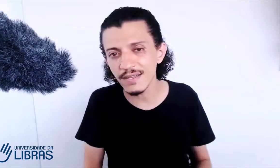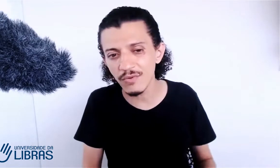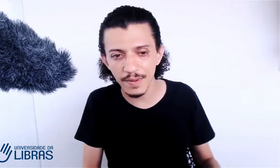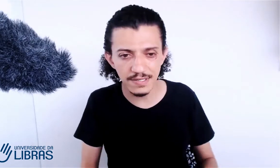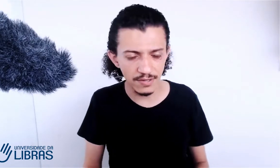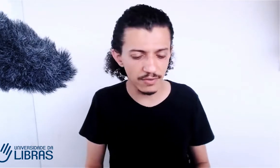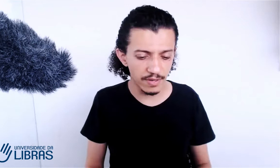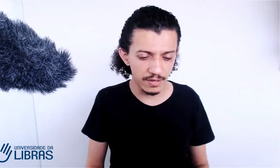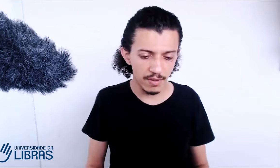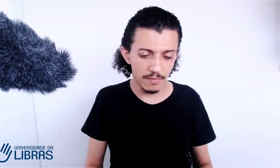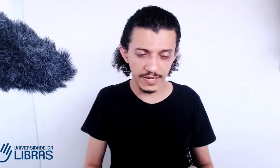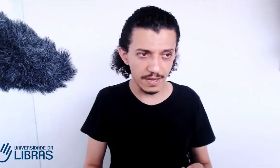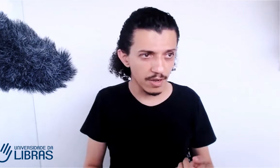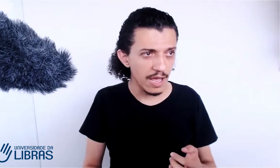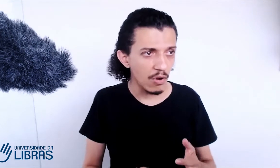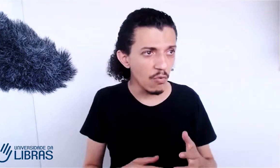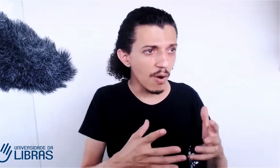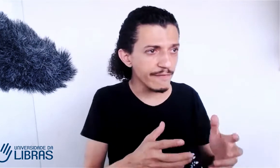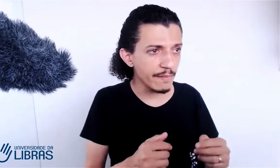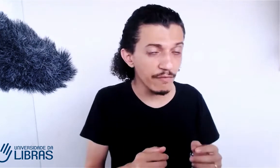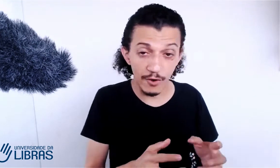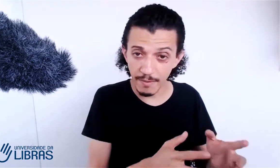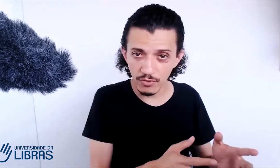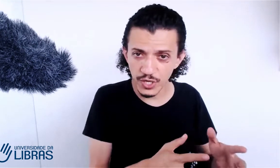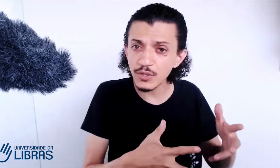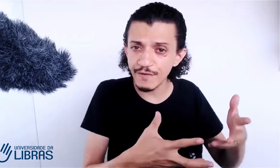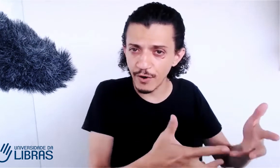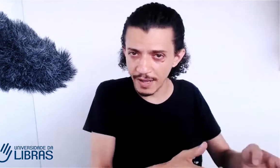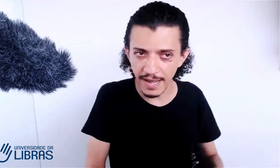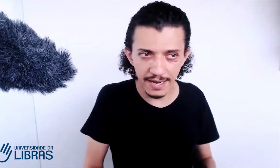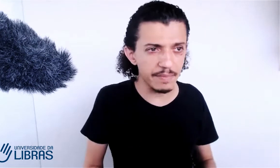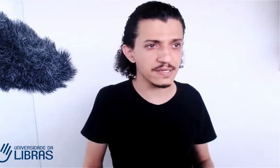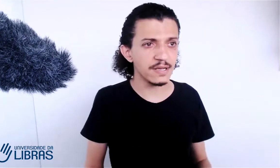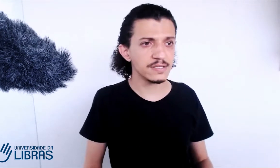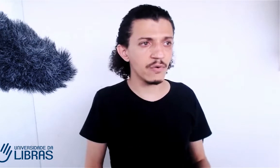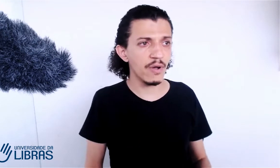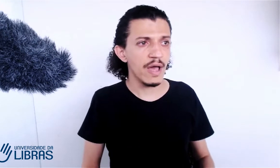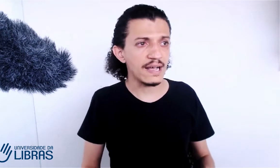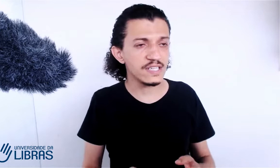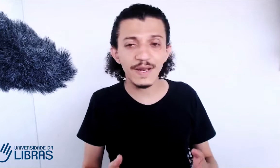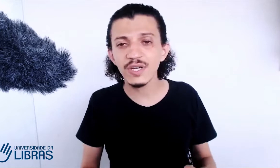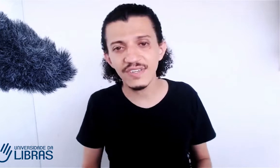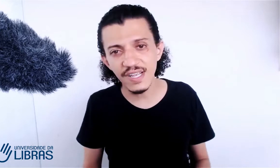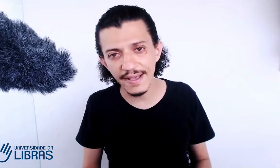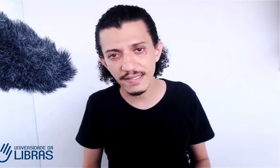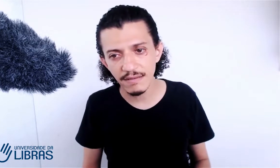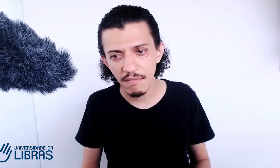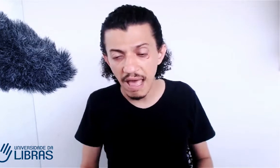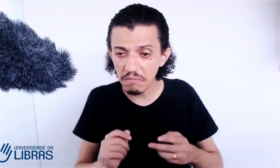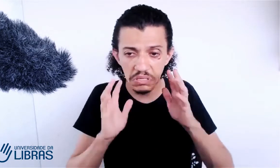do pesquisador. Então, por exemplo, um tipo de fonema na Libras são as expressões faciais, que não